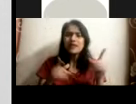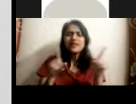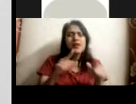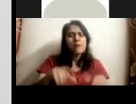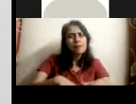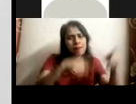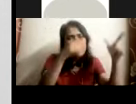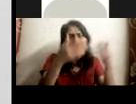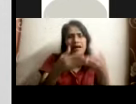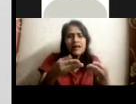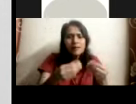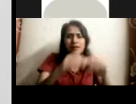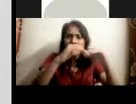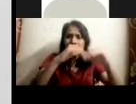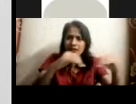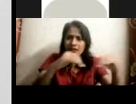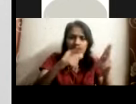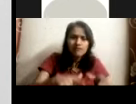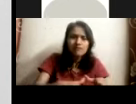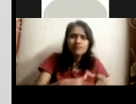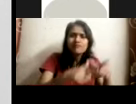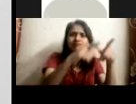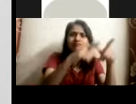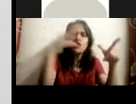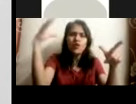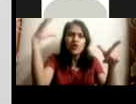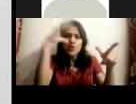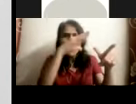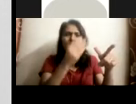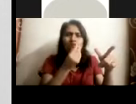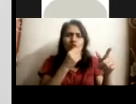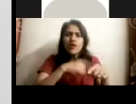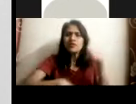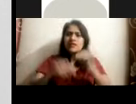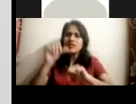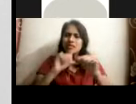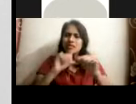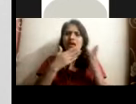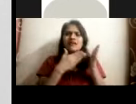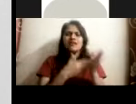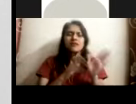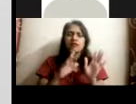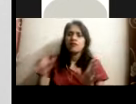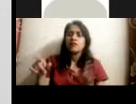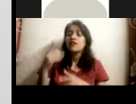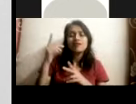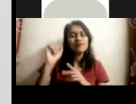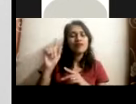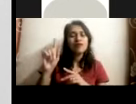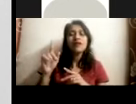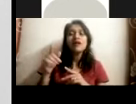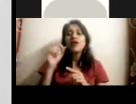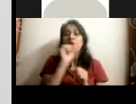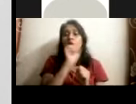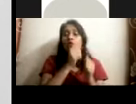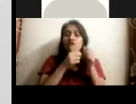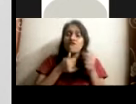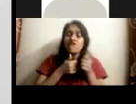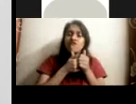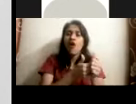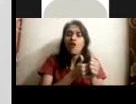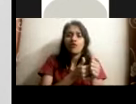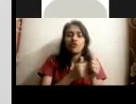time. तो ये when you go into social research, especially जब आप sociological या फिर anthropological research